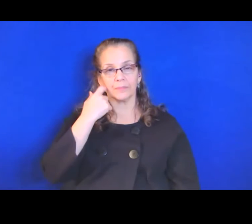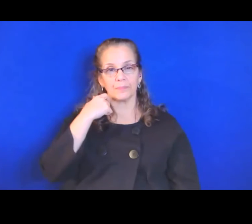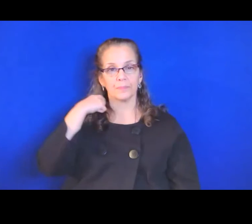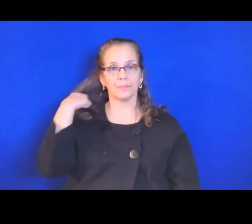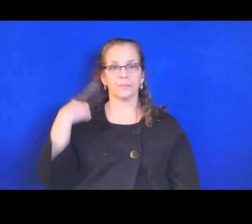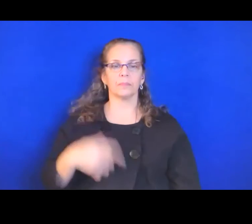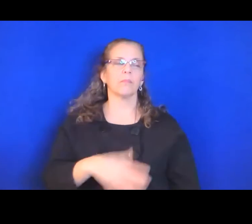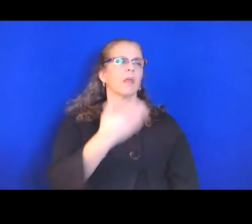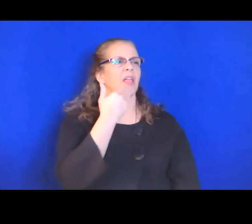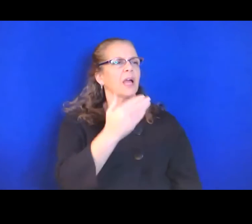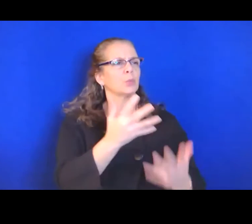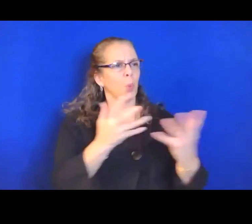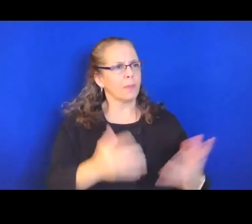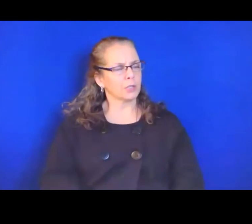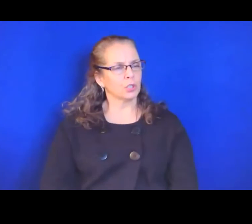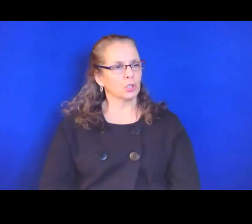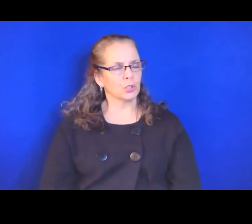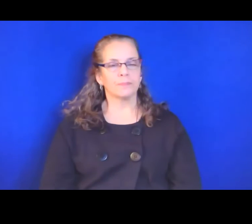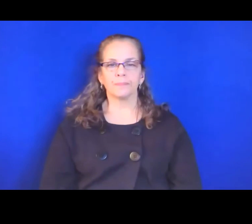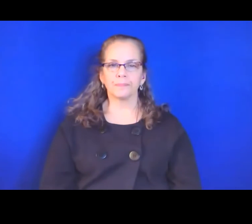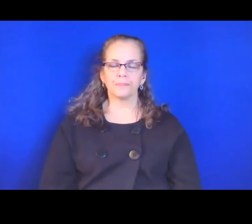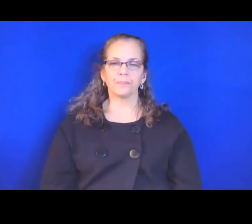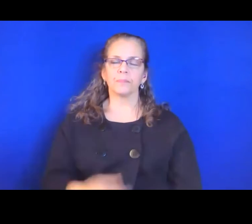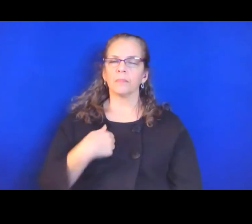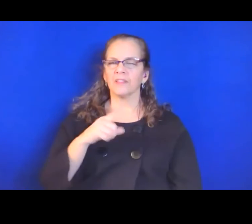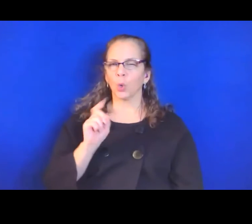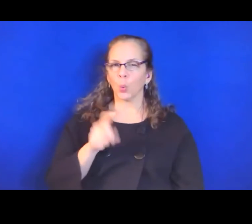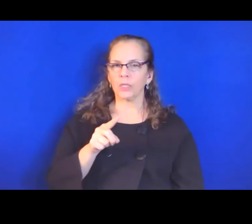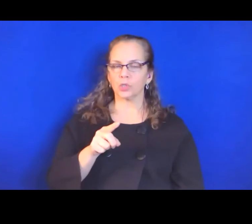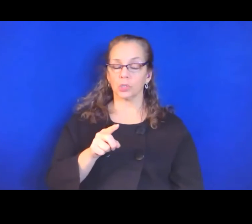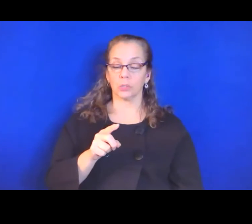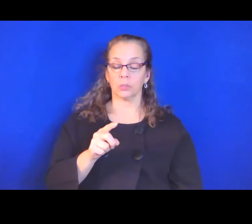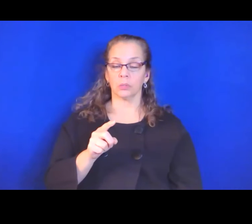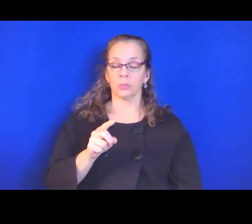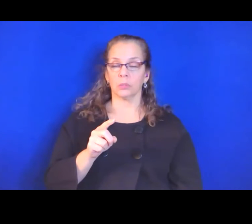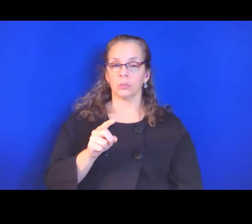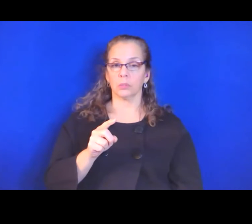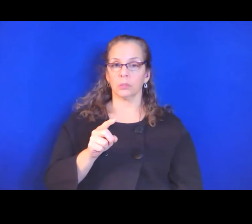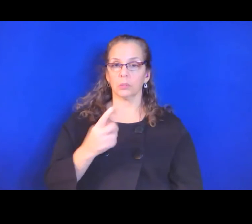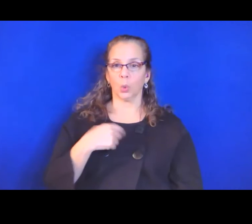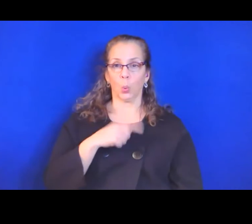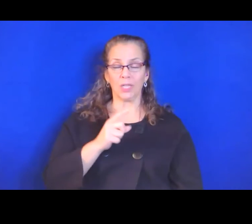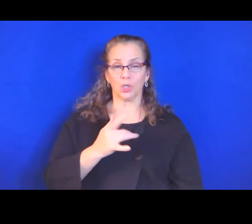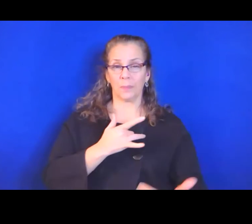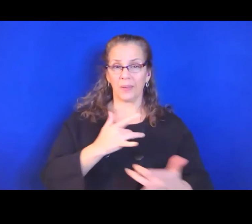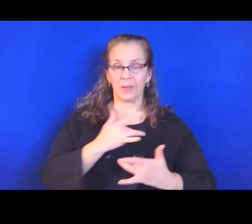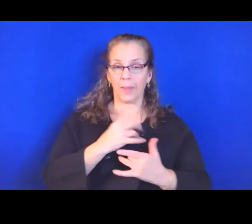212 COVID-19 这个电话也可以去了解到。 Concerning the two new Omicron subvariants.